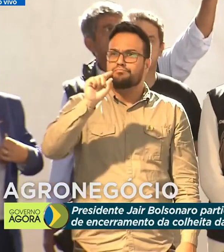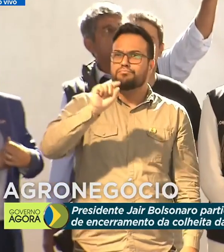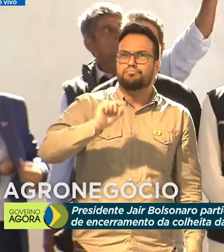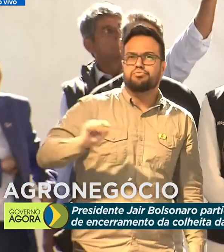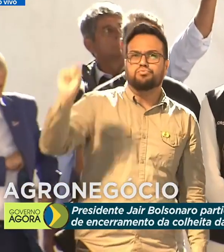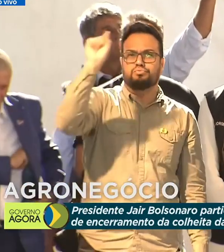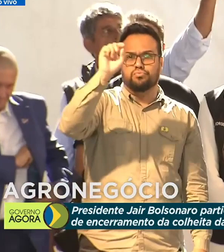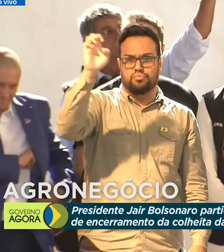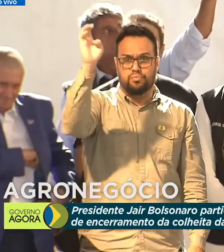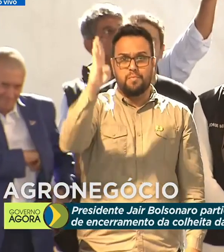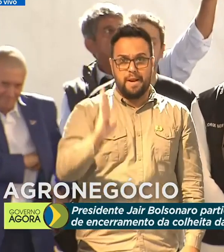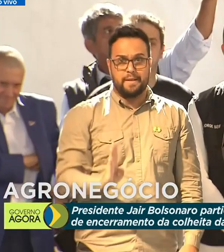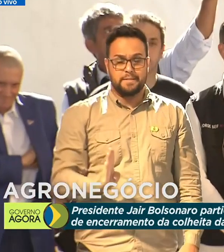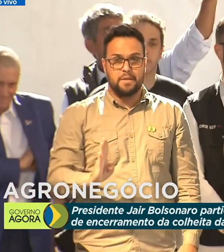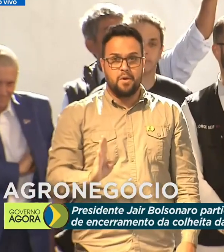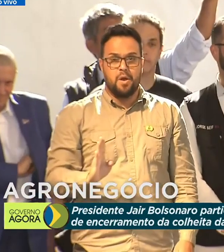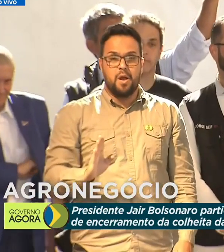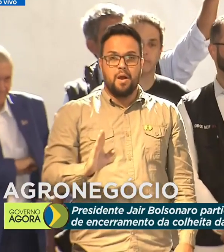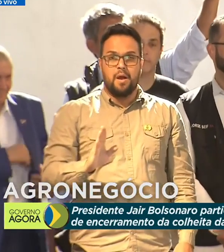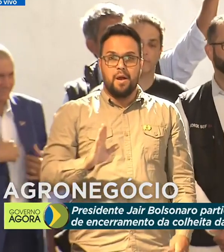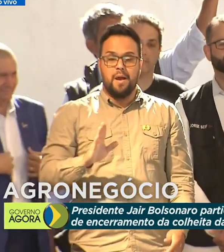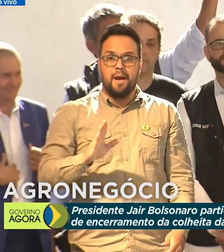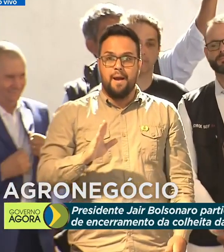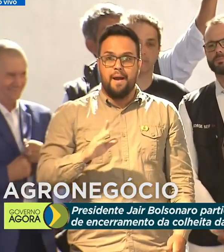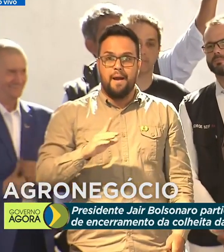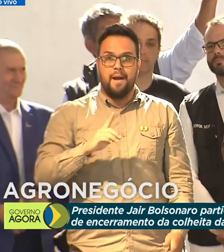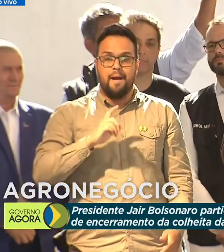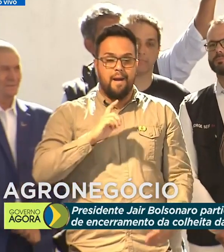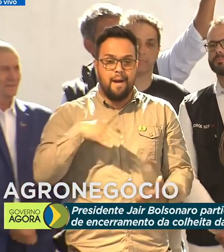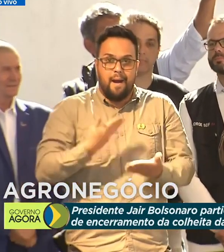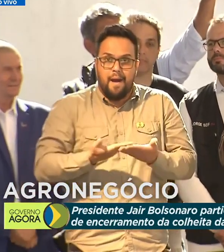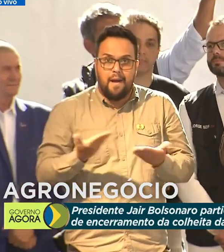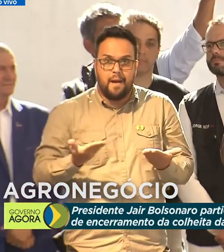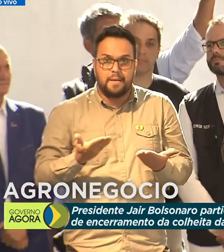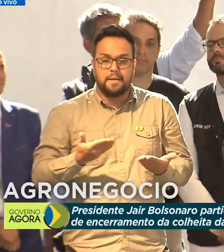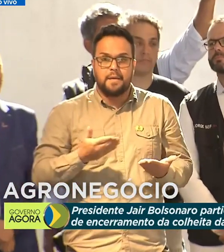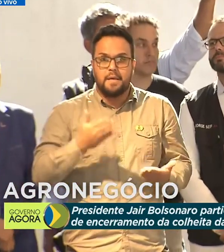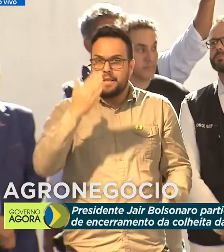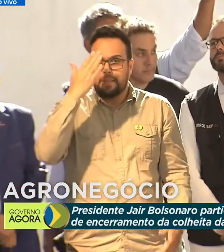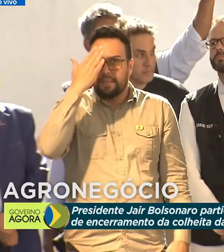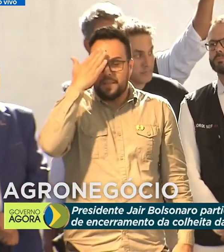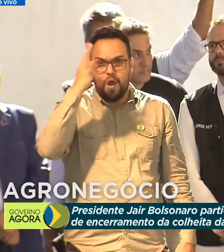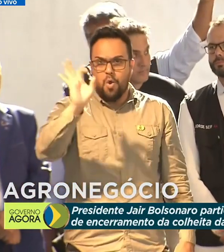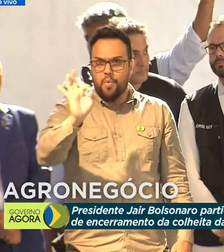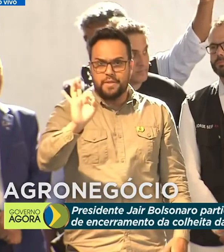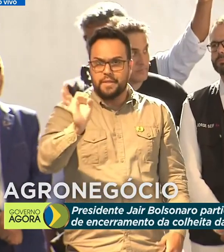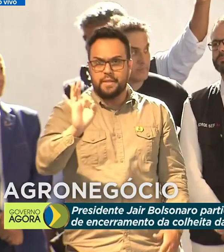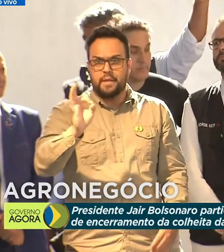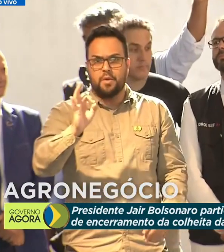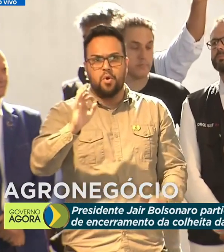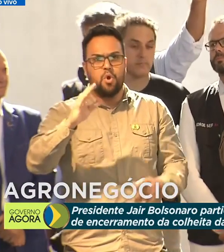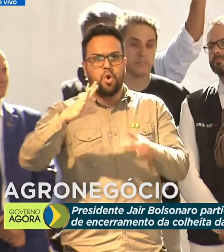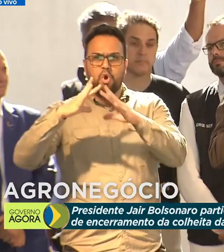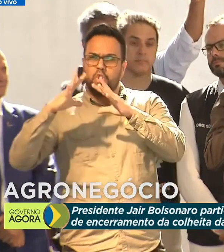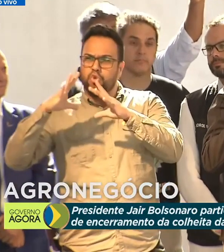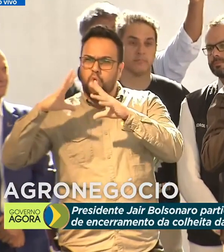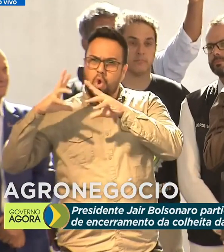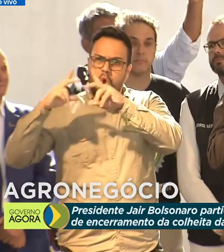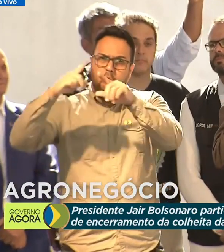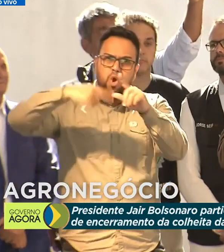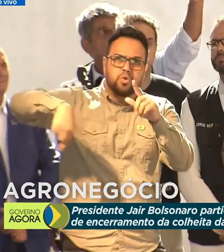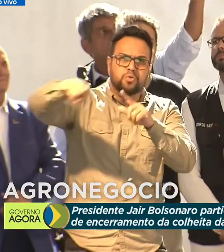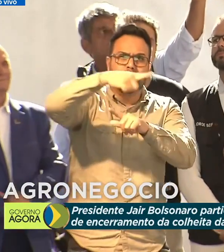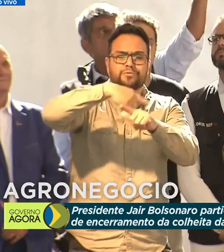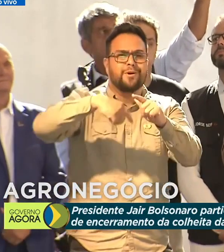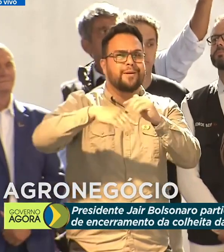Brasil, que não entenderam que todos nós estamos no mesmo barco.